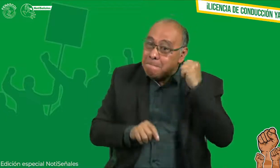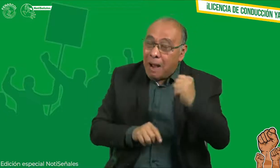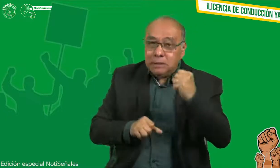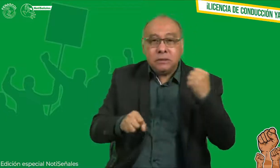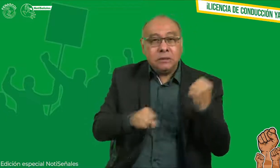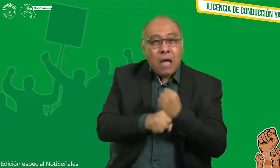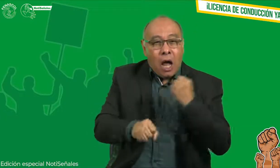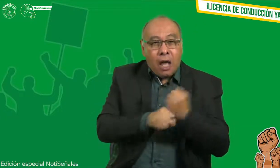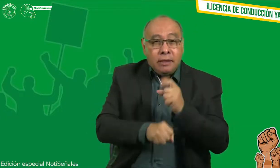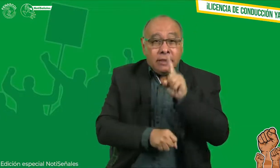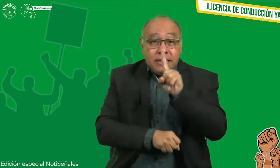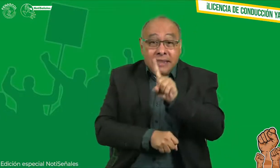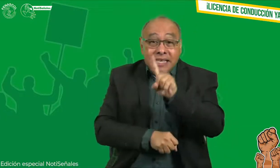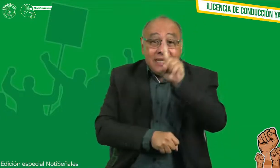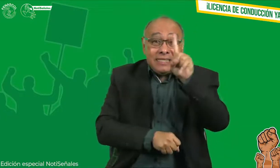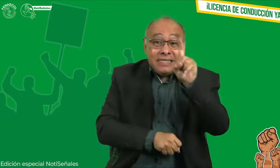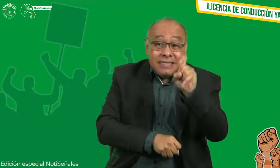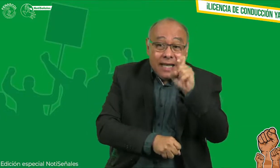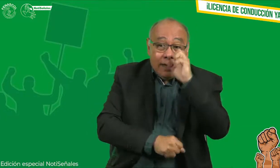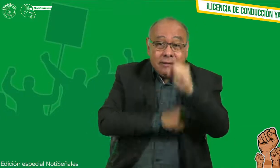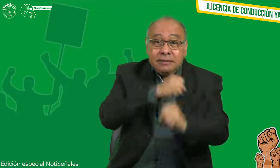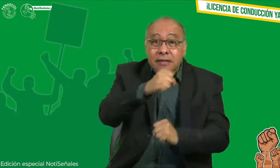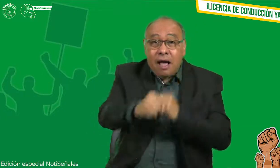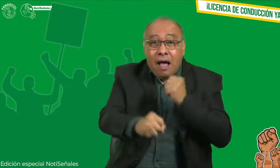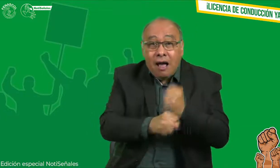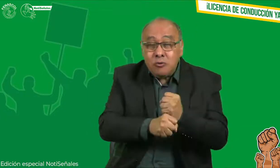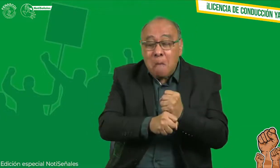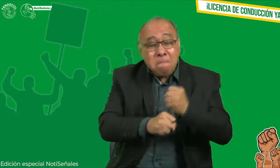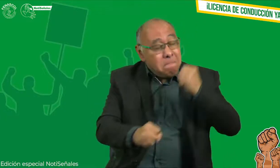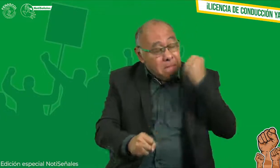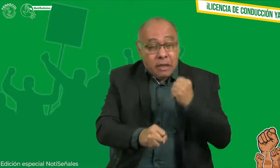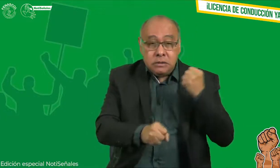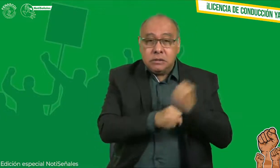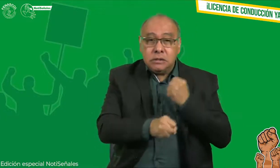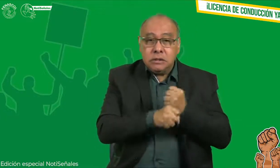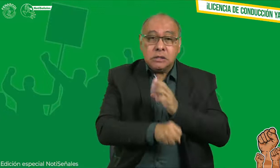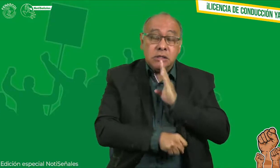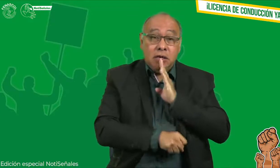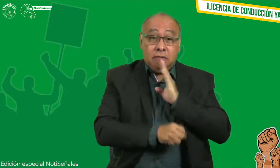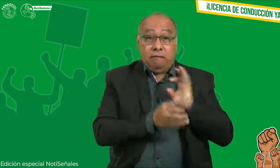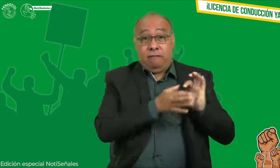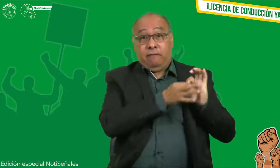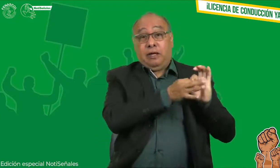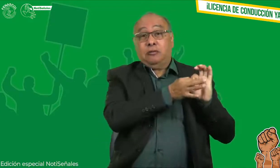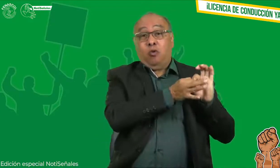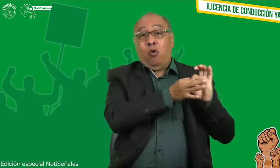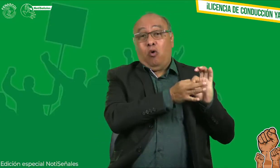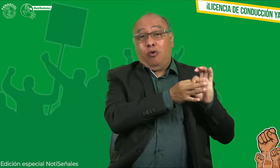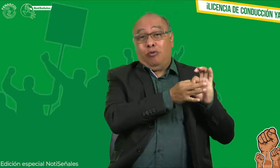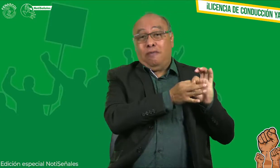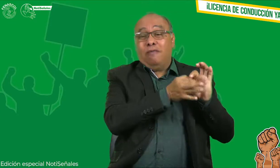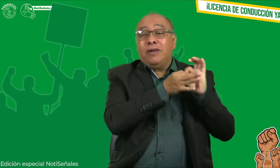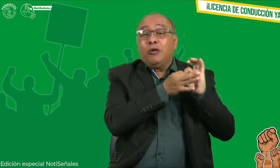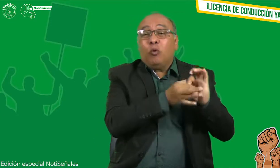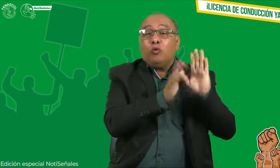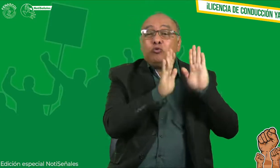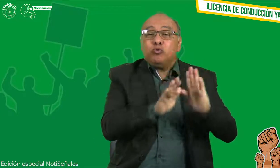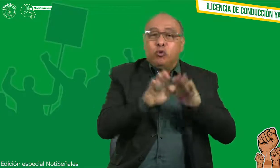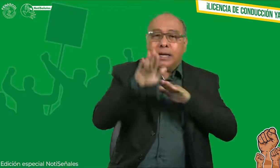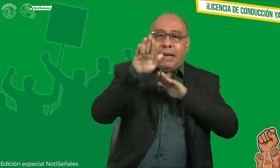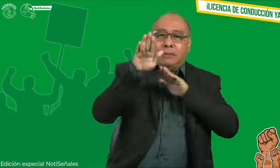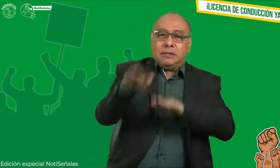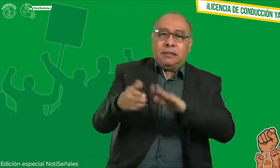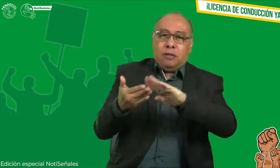el INSOR participó, entidades de gobierno, nosotros, por 16 años estuvimos trabajando.